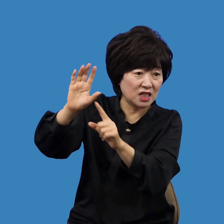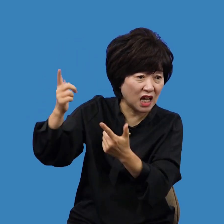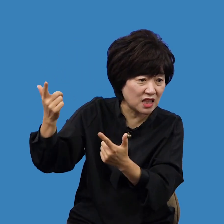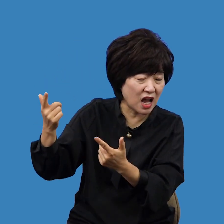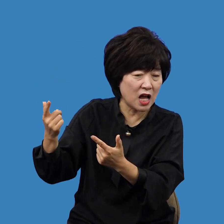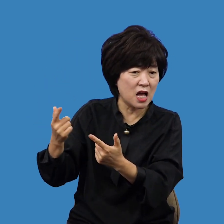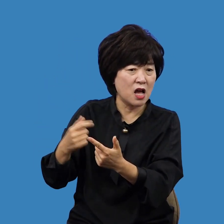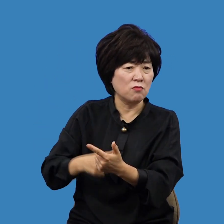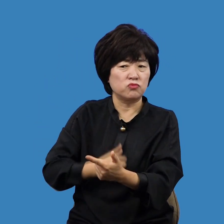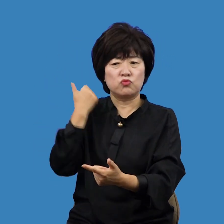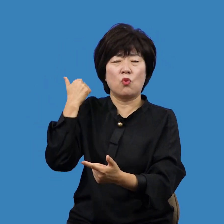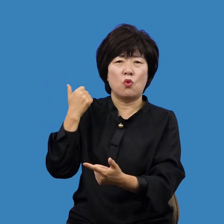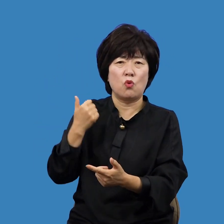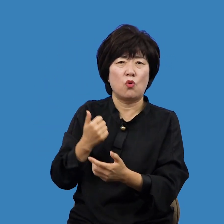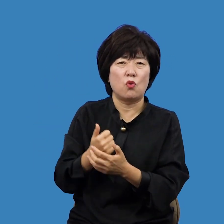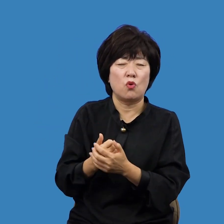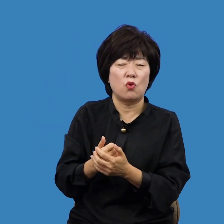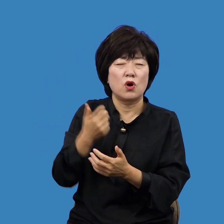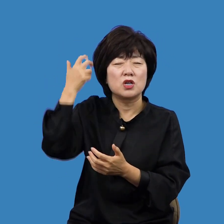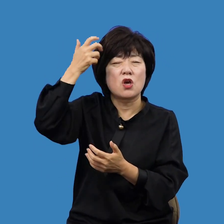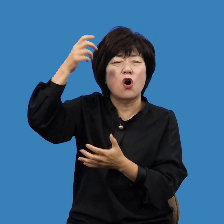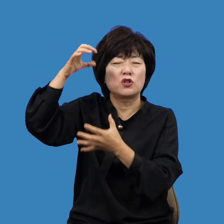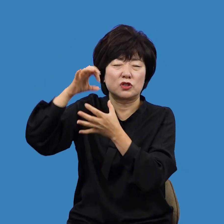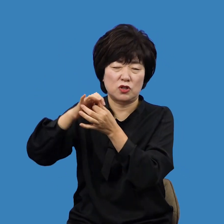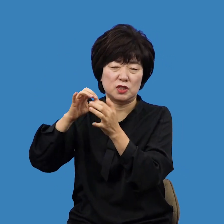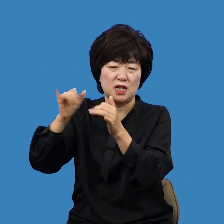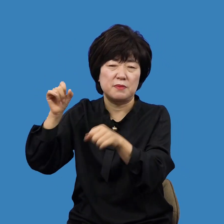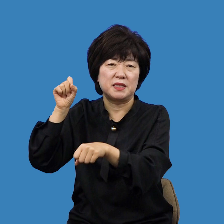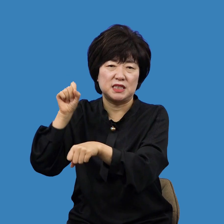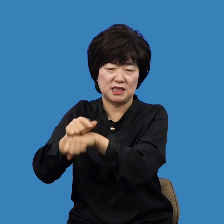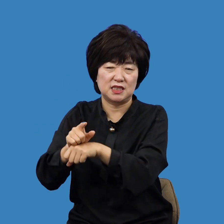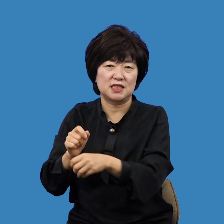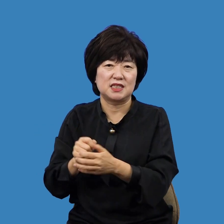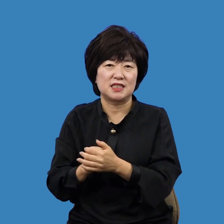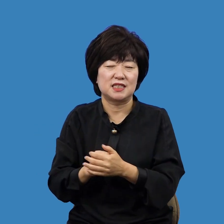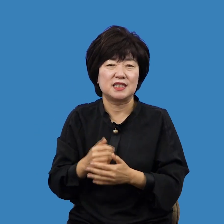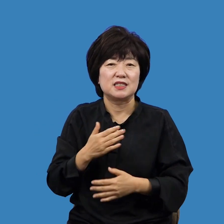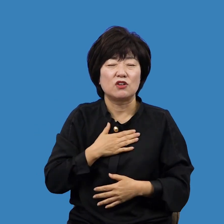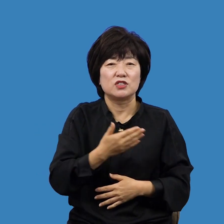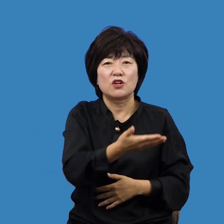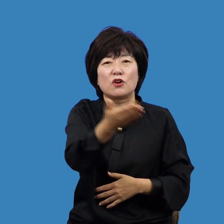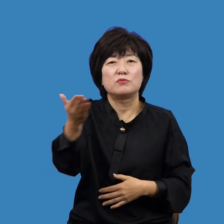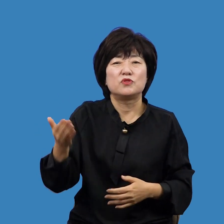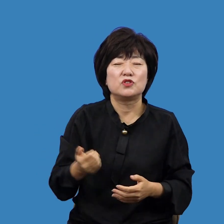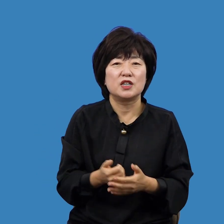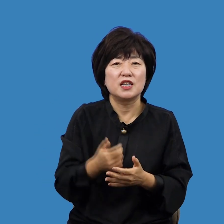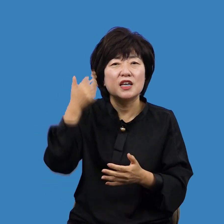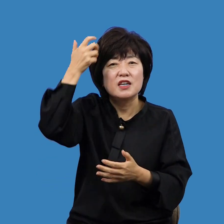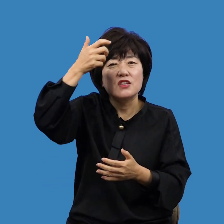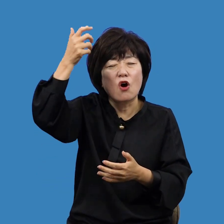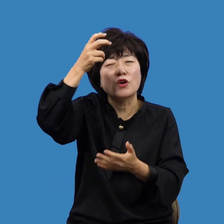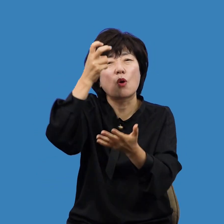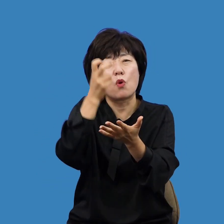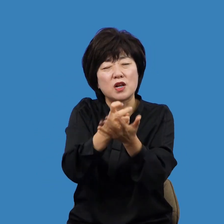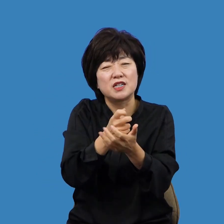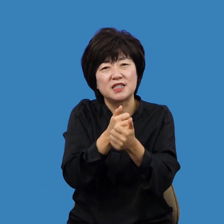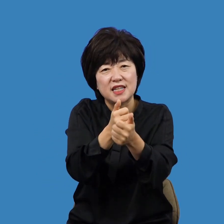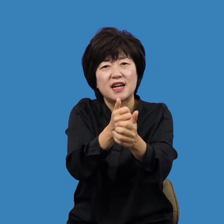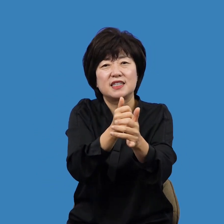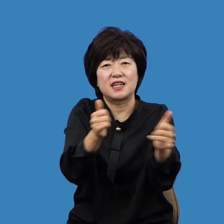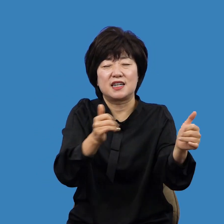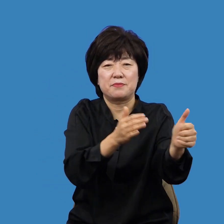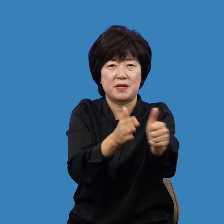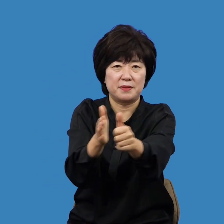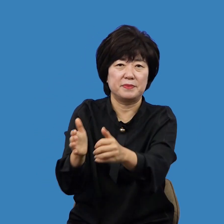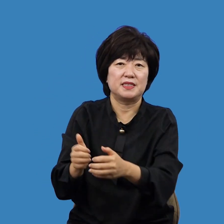때는 분노합니다. 이게 영적인 사람의 특징이에요. 전 여러분들이 영적인 원리로 살아가신 사람들 되셨으면